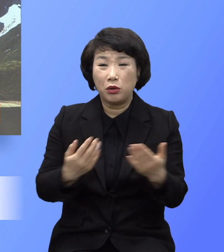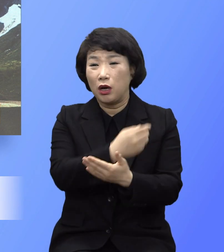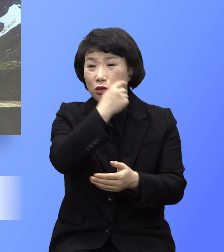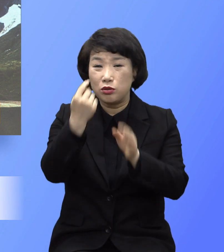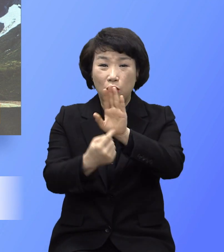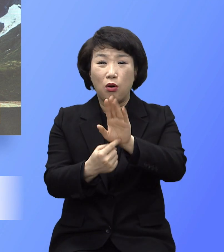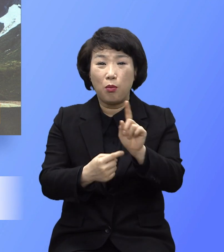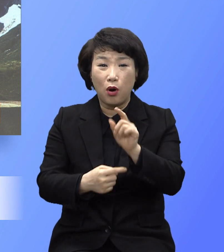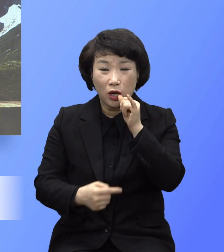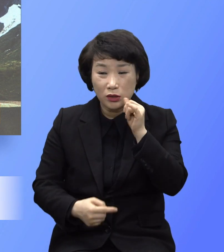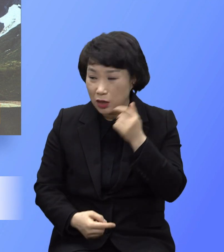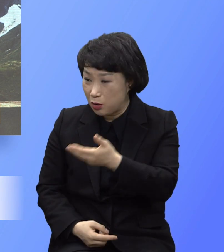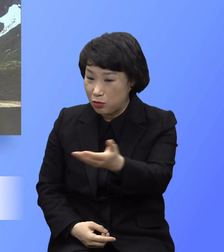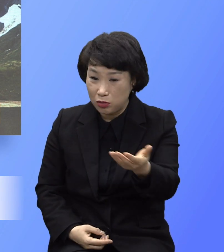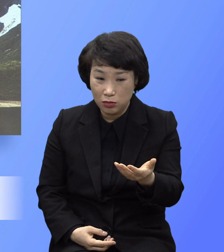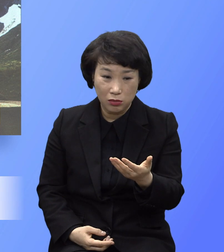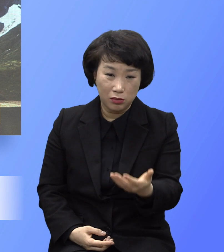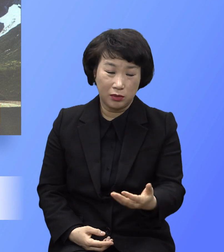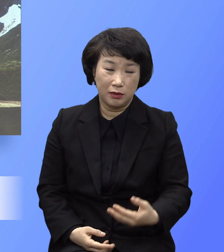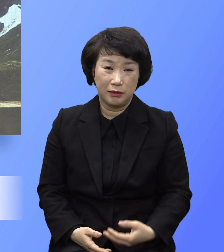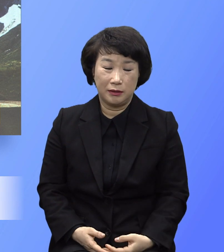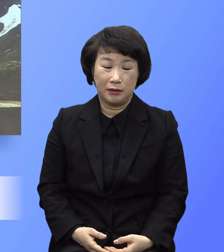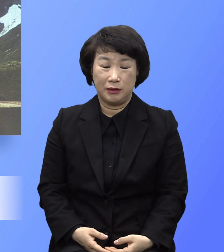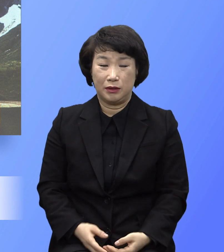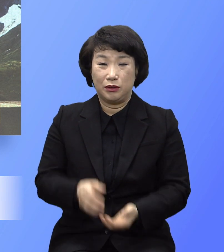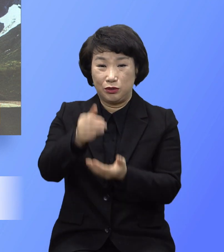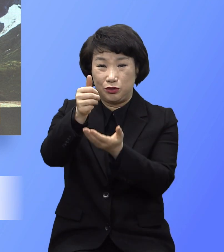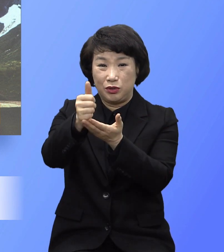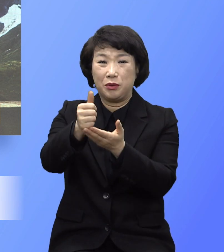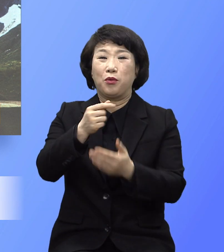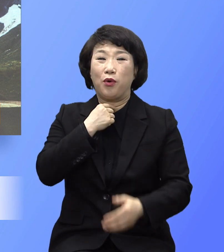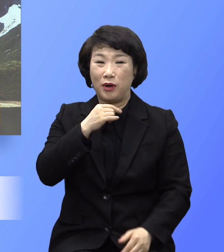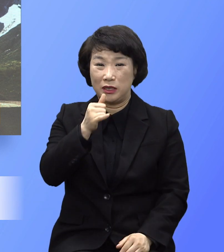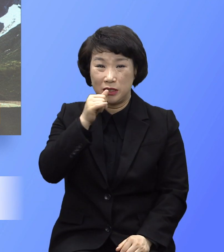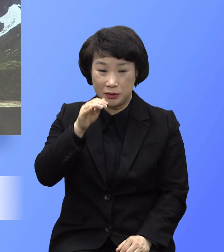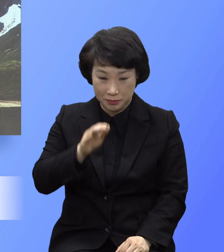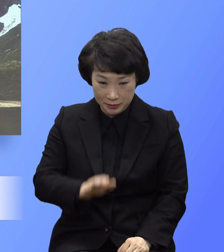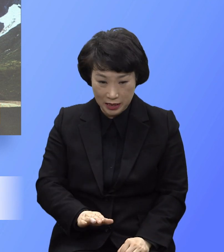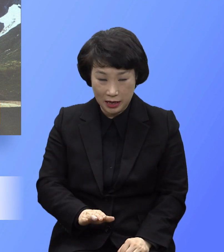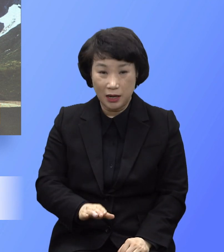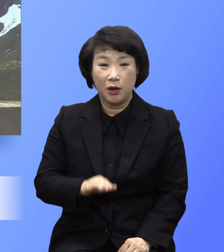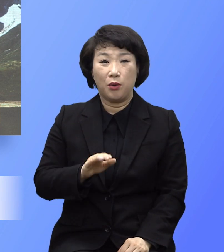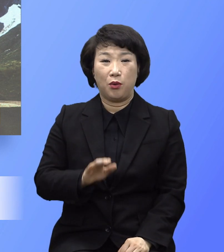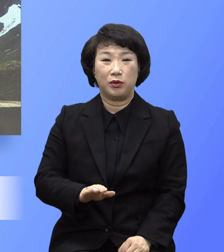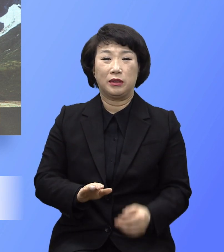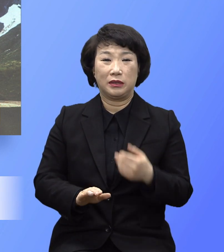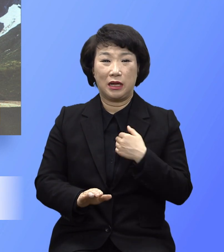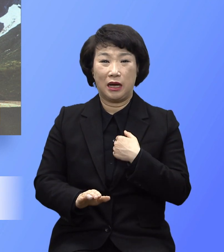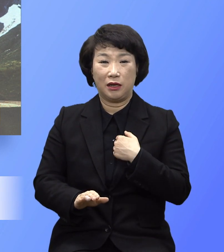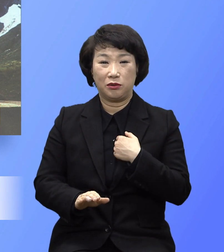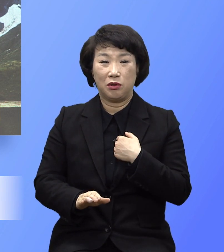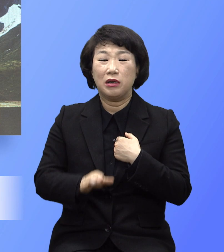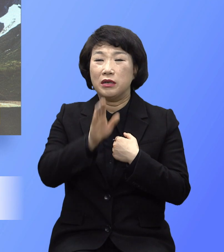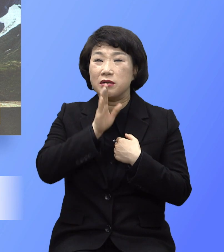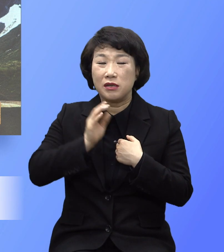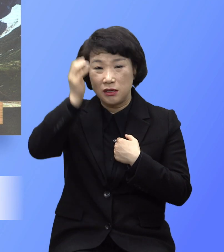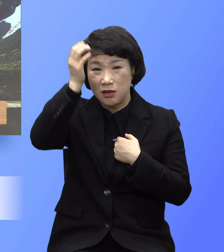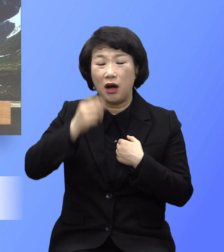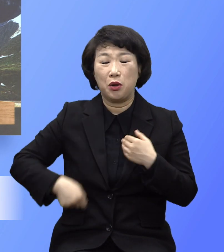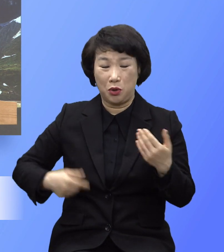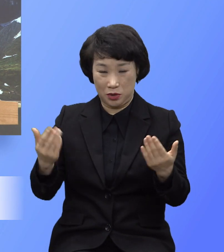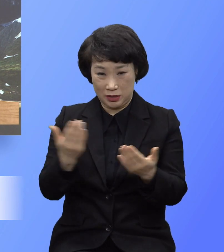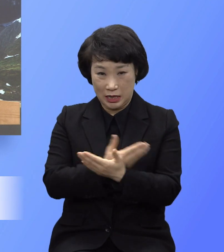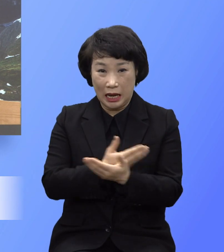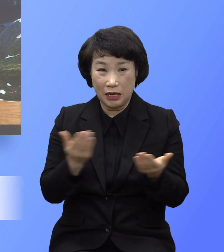증거가 무엇이냐 그 말입니다. 주님 간절히 비옵나니 내게도 신령한